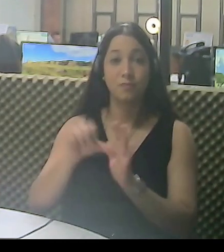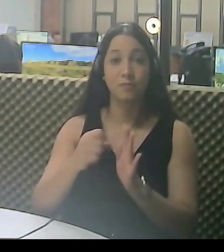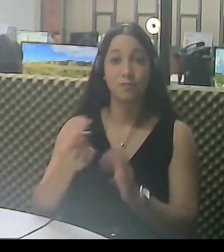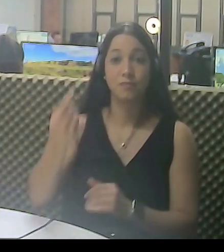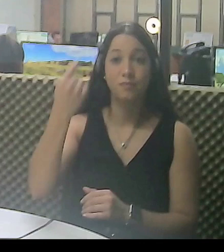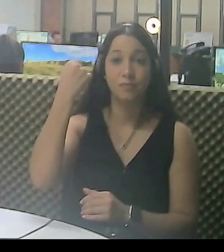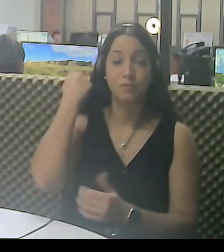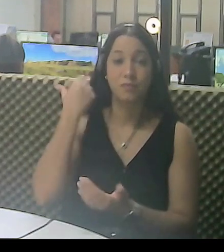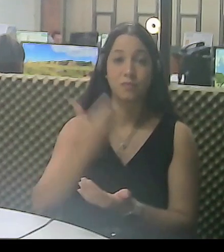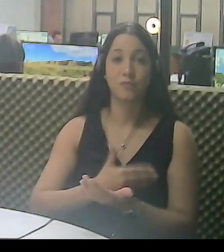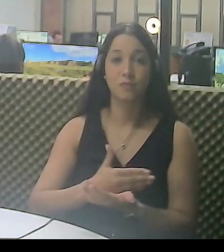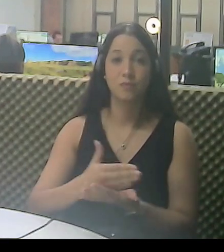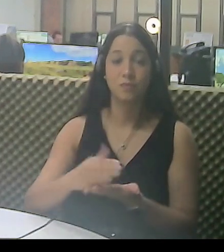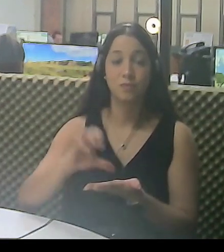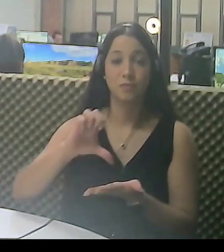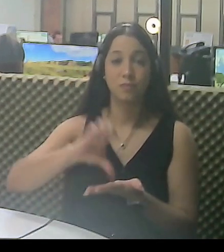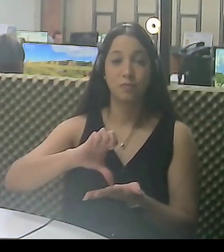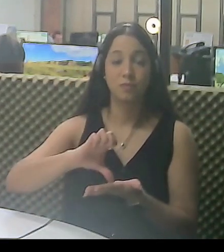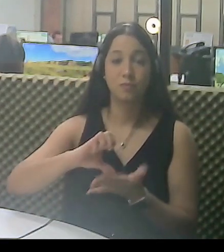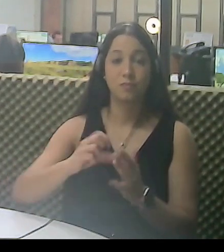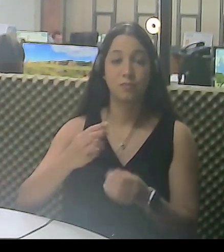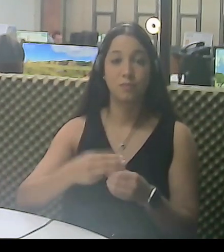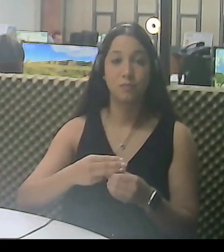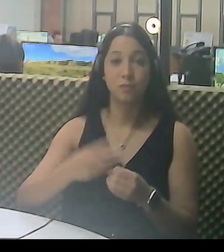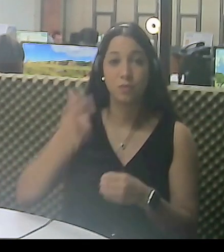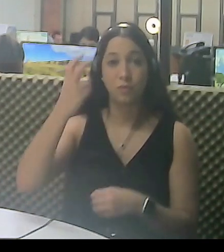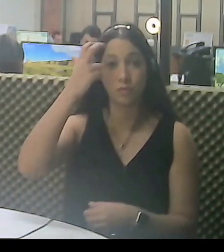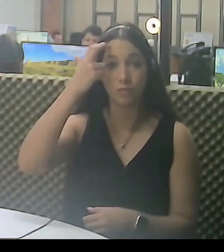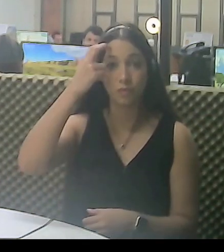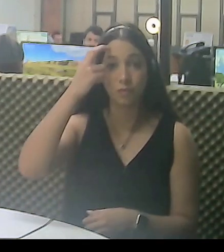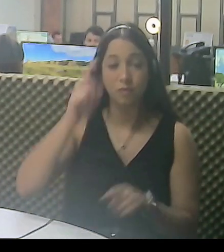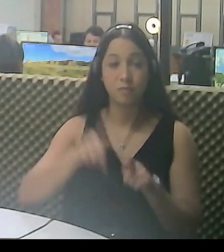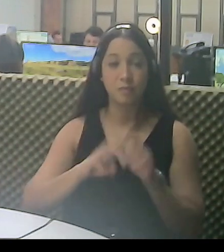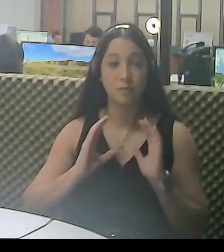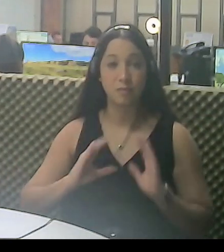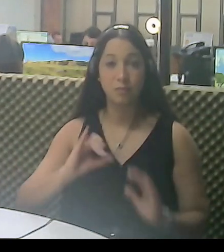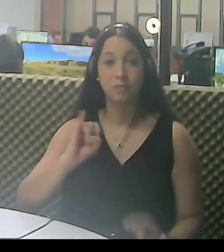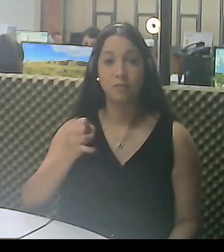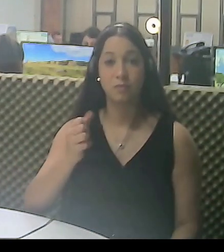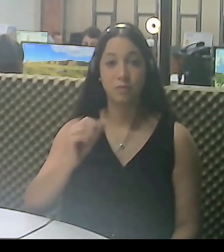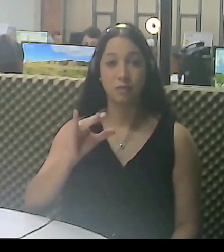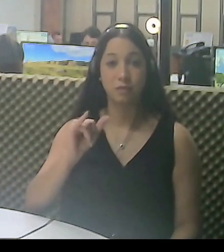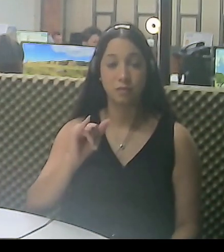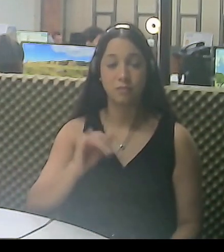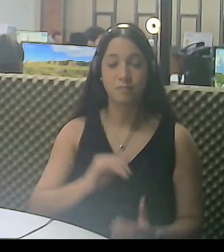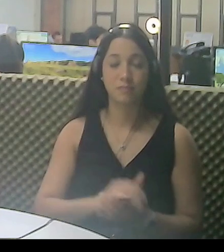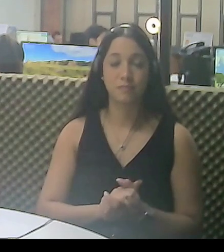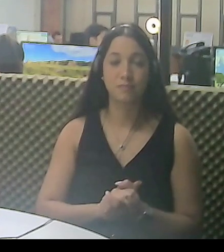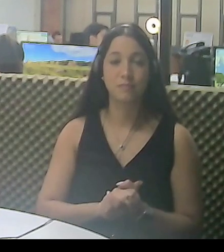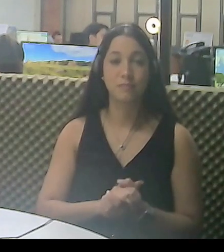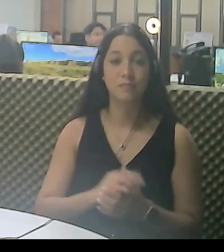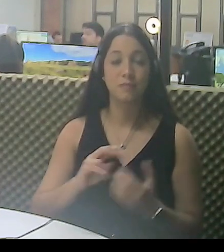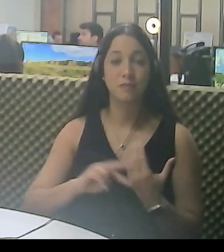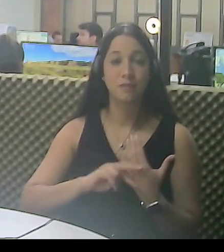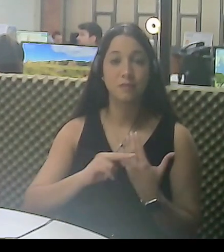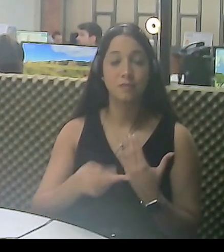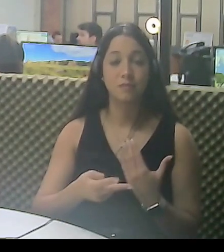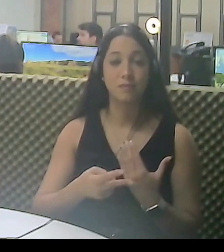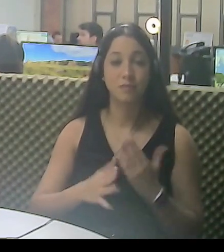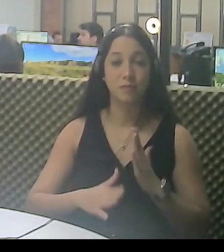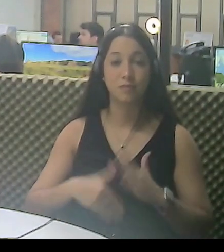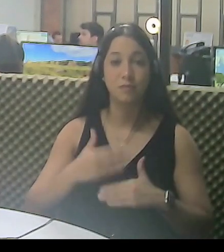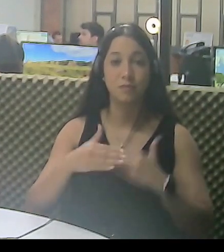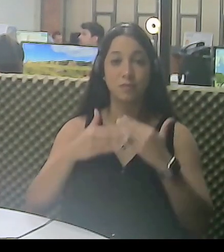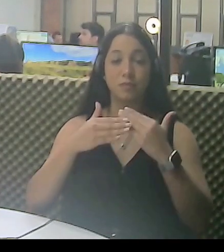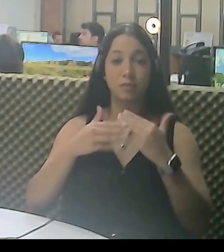tiveram início no entorno do Centro Municipal de Cultura e da Praça Jaci de Assis, no centro. Na sequência, a modernização seguirá para